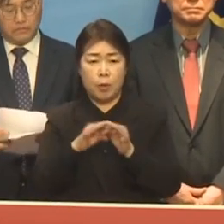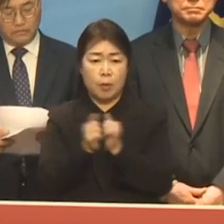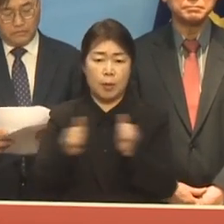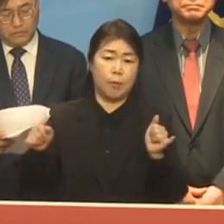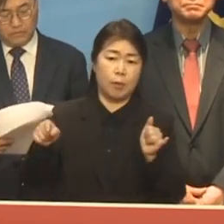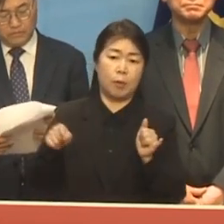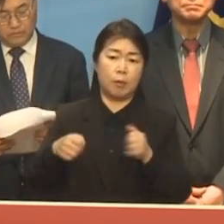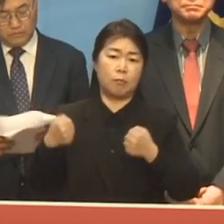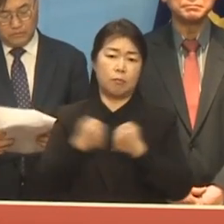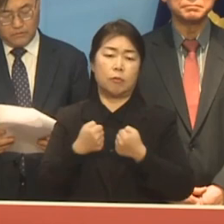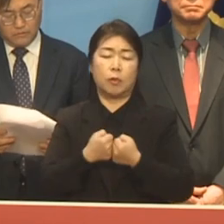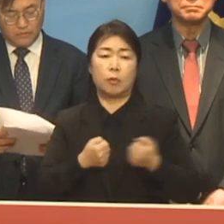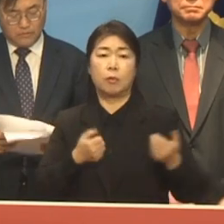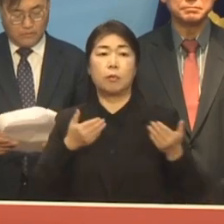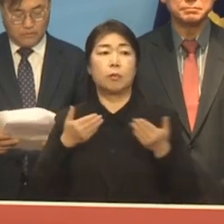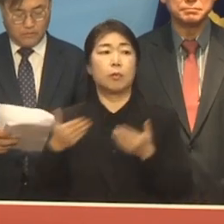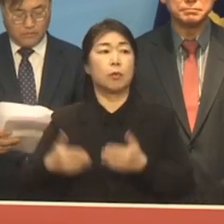투쟁에서